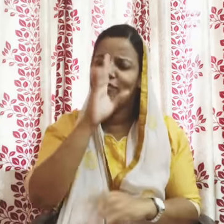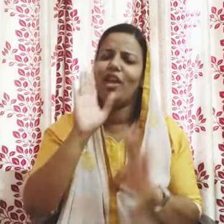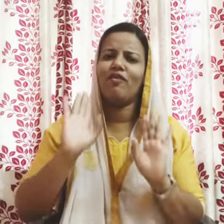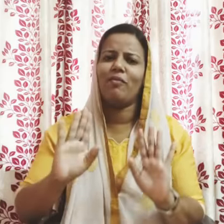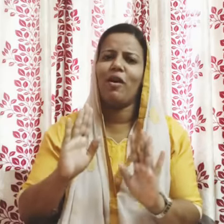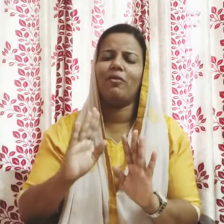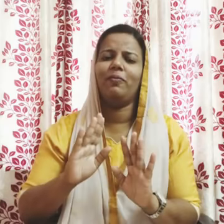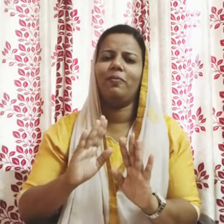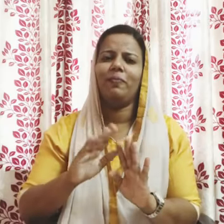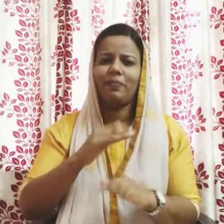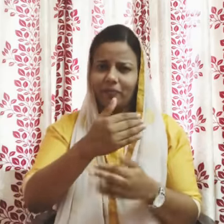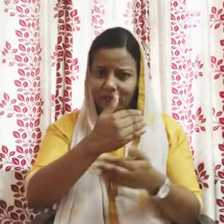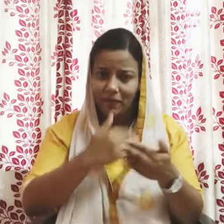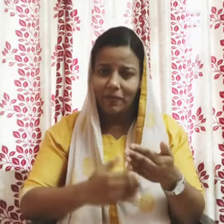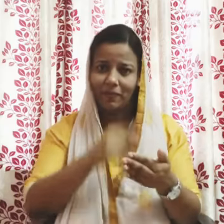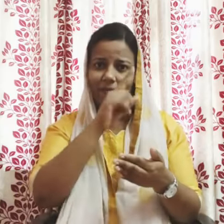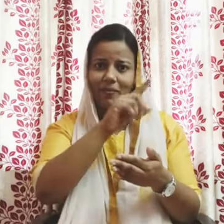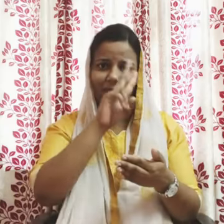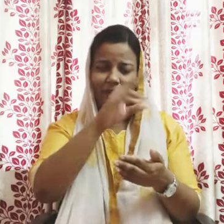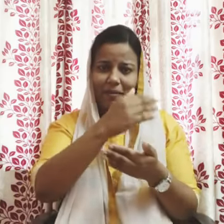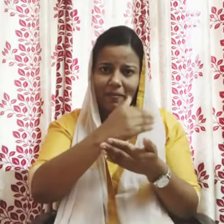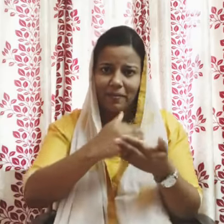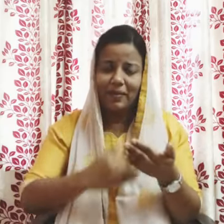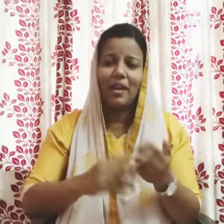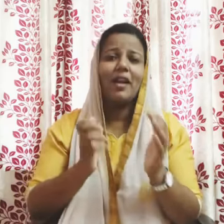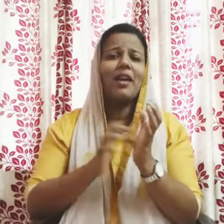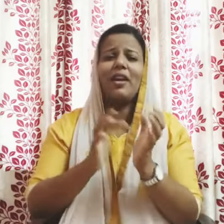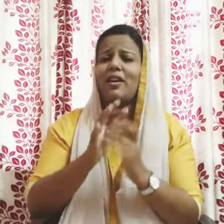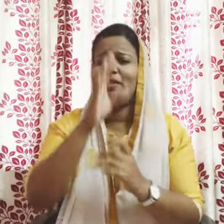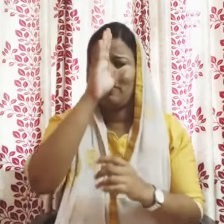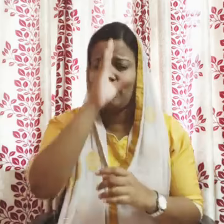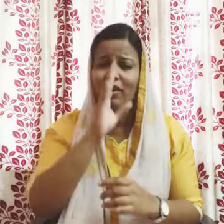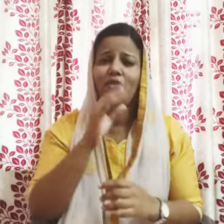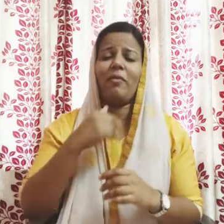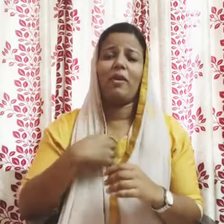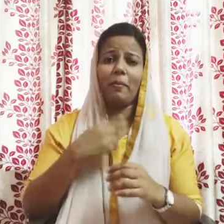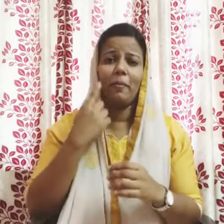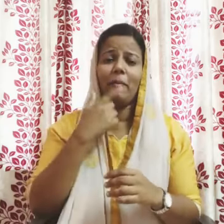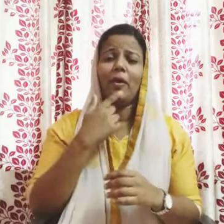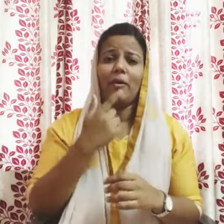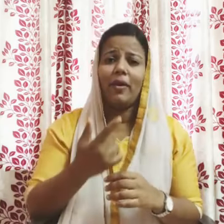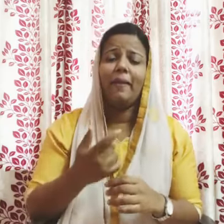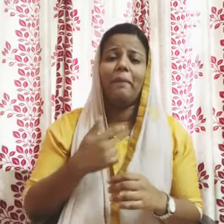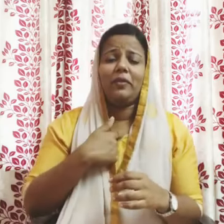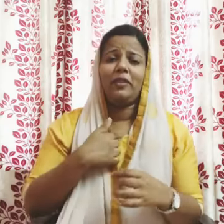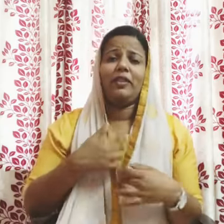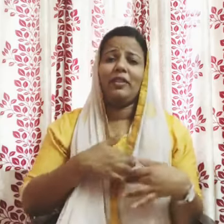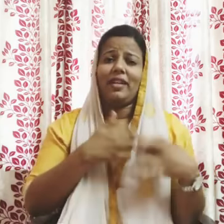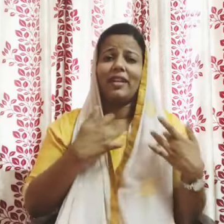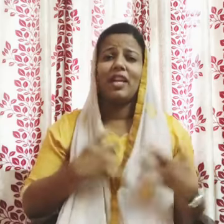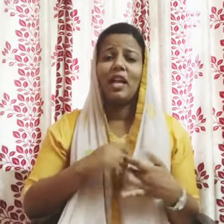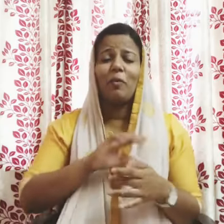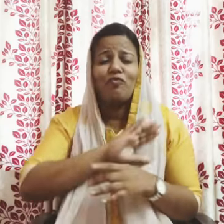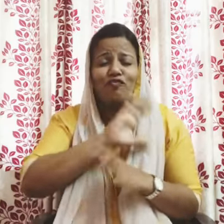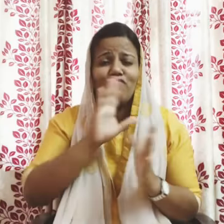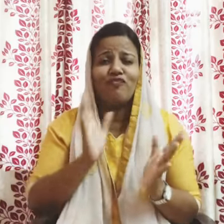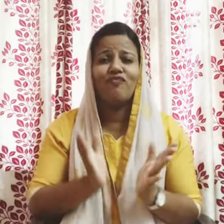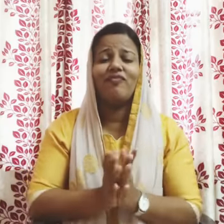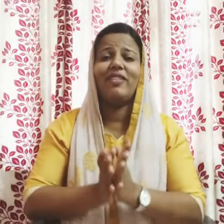സ്തോത്രം. ആമേൻ. ഇനി അതിന്റെ 12 ഭാഗം, എന്റെ ദൈവമേ, എന്റെ ദൈവമായ കർത്താവേ, ഞാൻ പൂർണ്ണ ഹൃദയത്തോടെ അങ്ങയെ സ്തുതിക്കും,